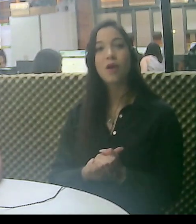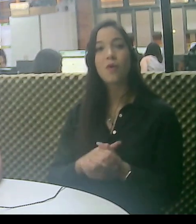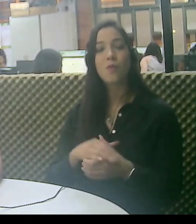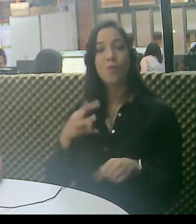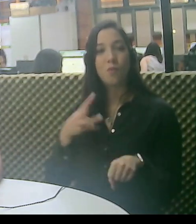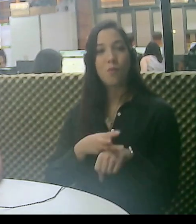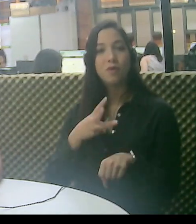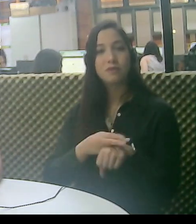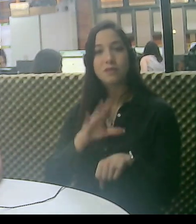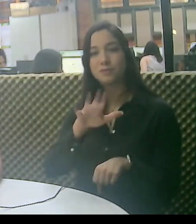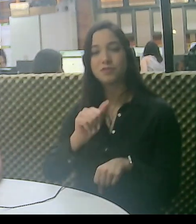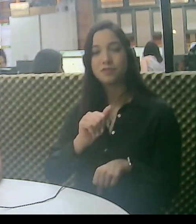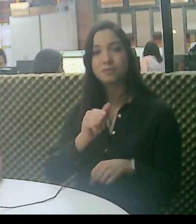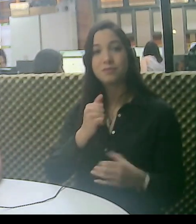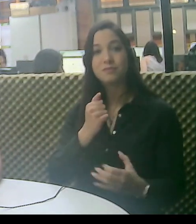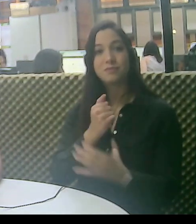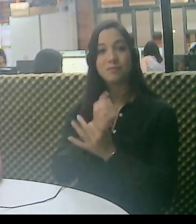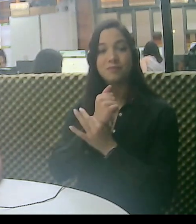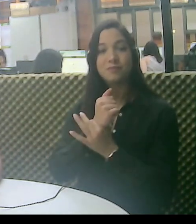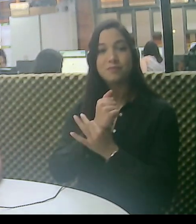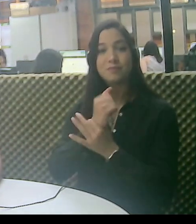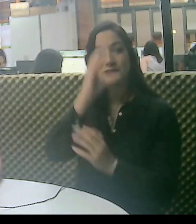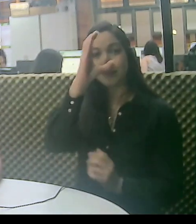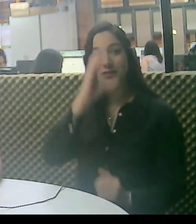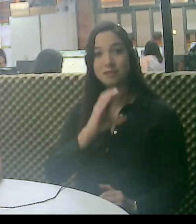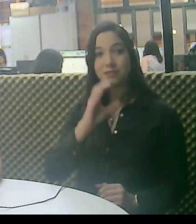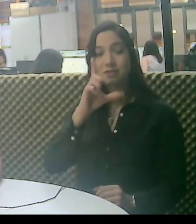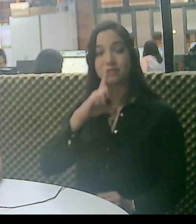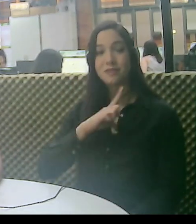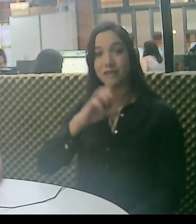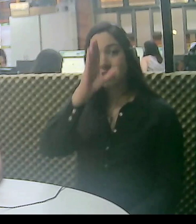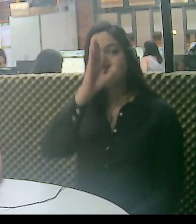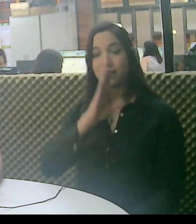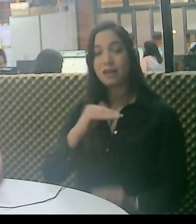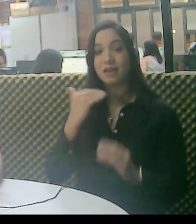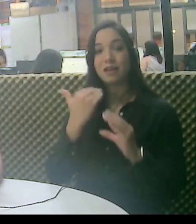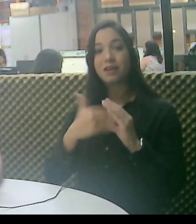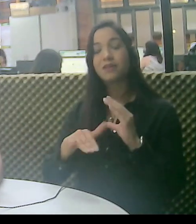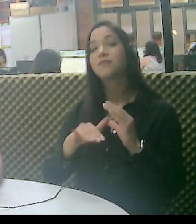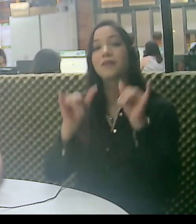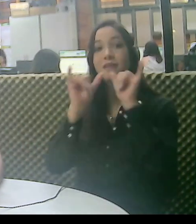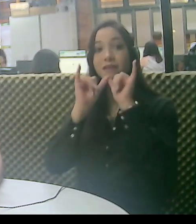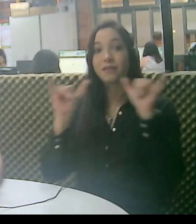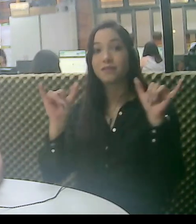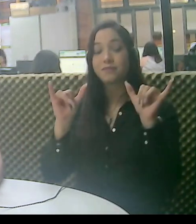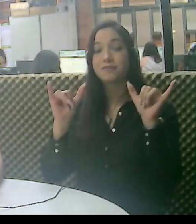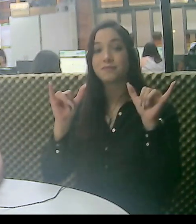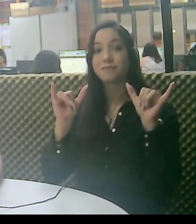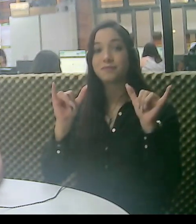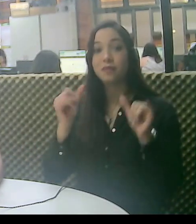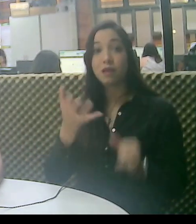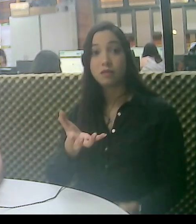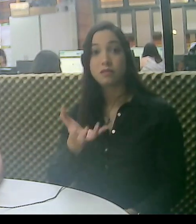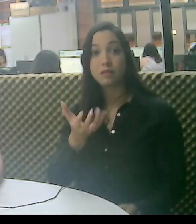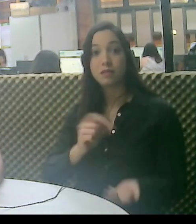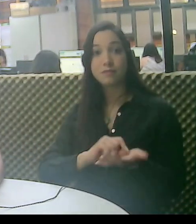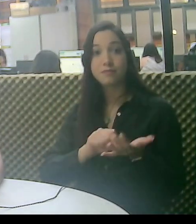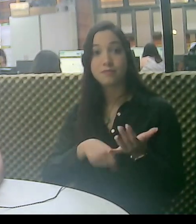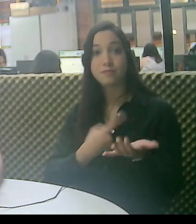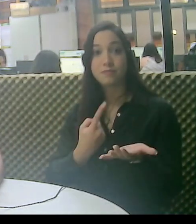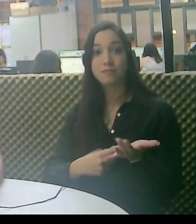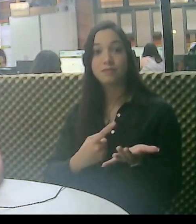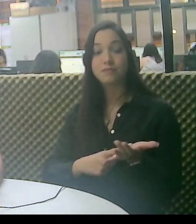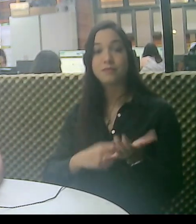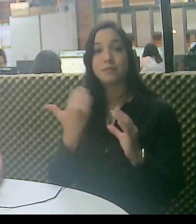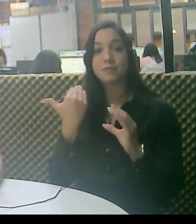Você sabia que a Defesa Civil disponibiliza um serviço gratuito de alertas via mensagem de celular? Para quem quiser se cadastrar, é